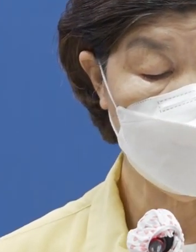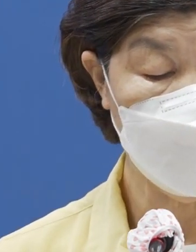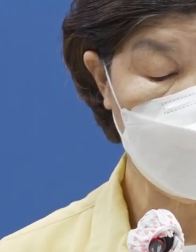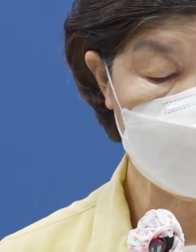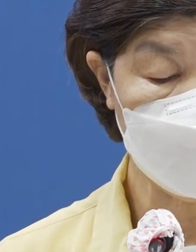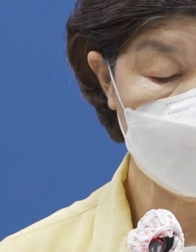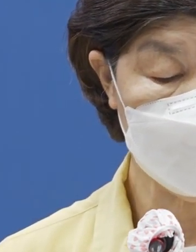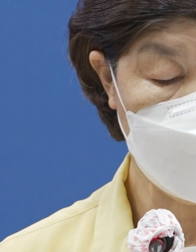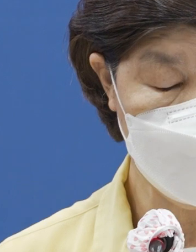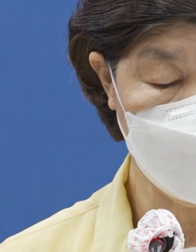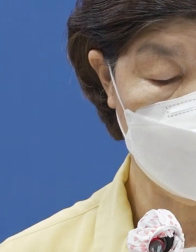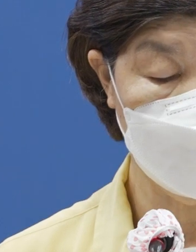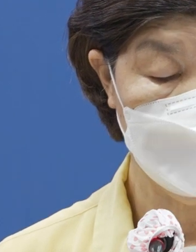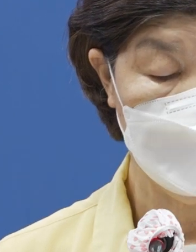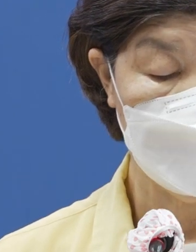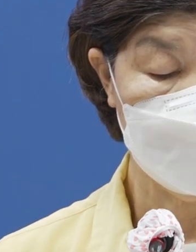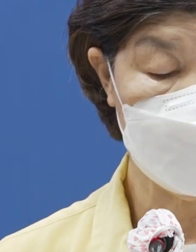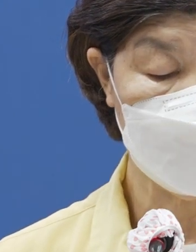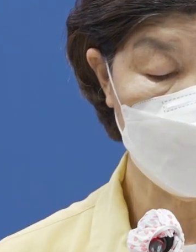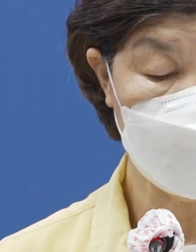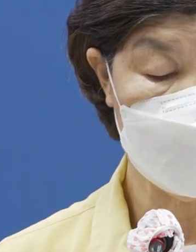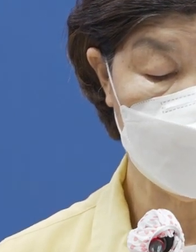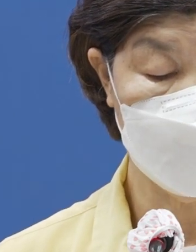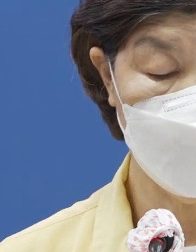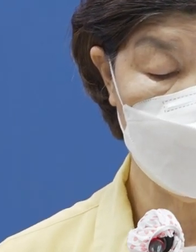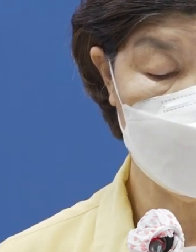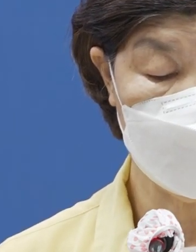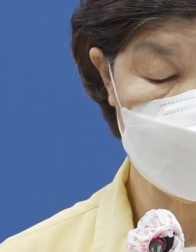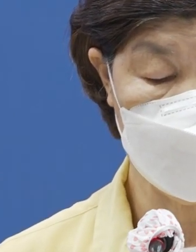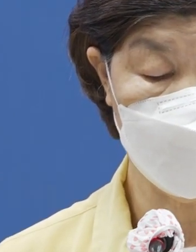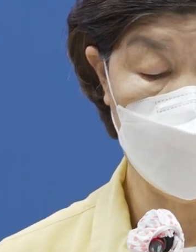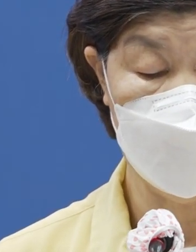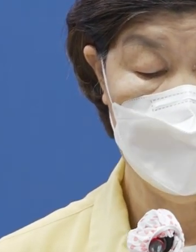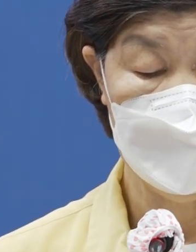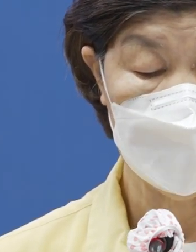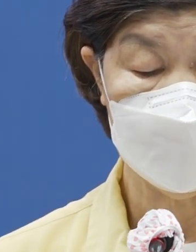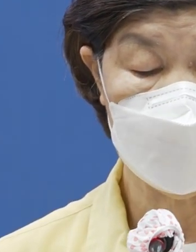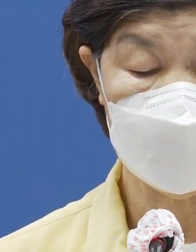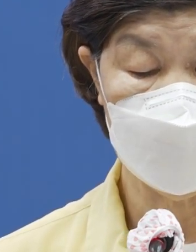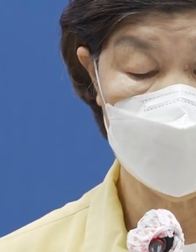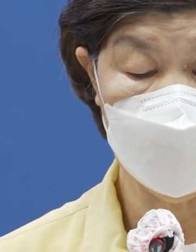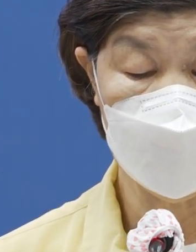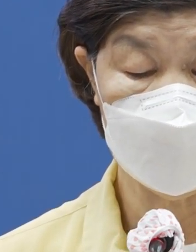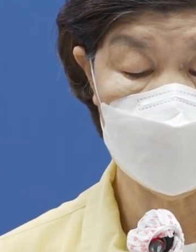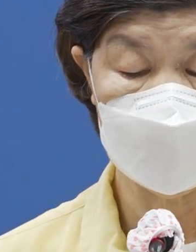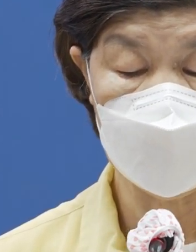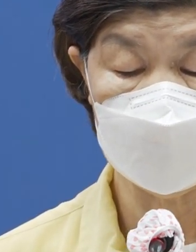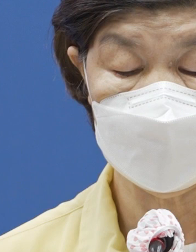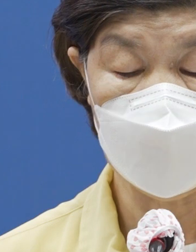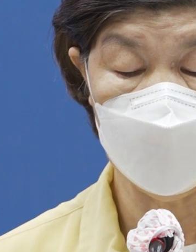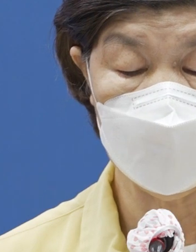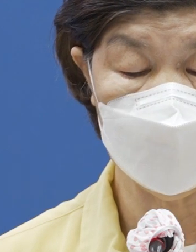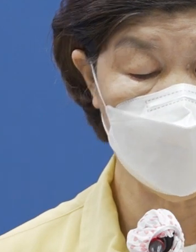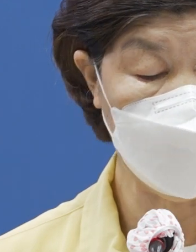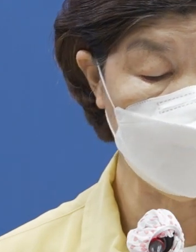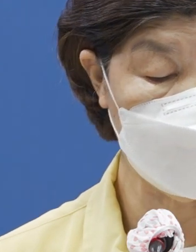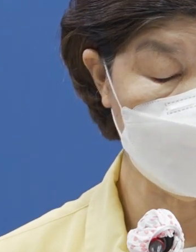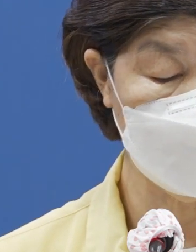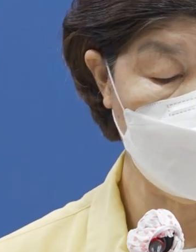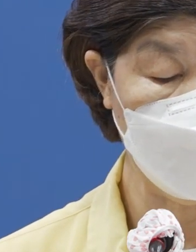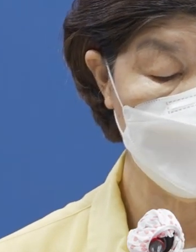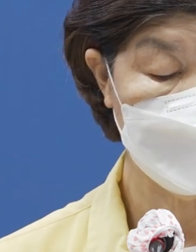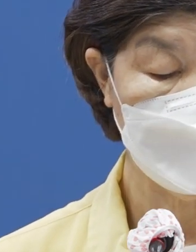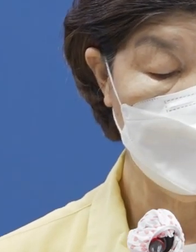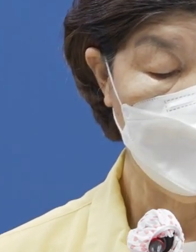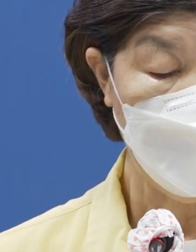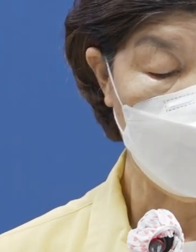보건실 현대화에 33억 원, 급식 종사자 근무 환경 개선과 급식실 현대화 등 44억 원을